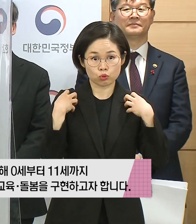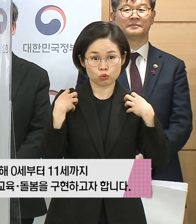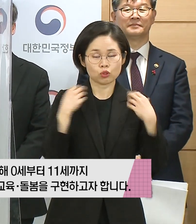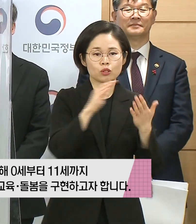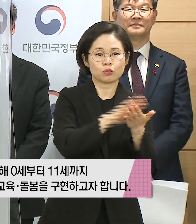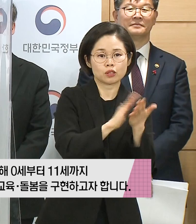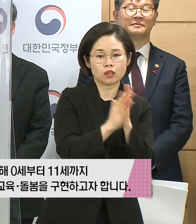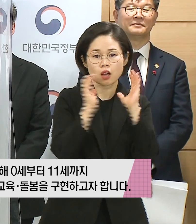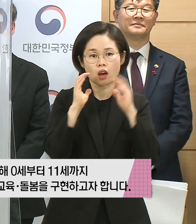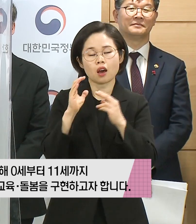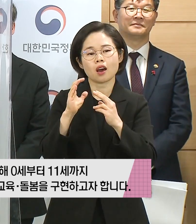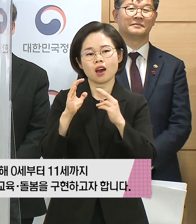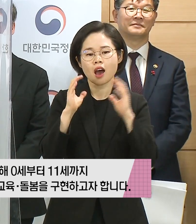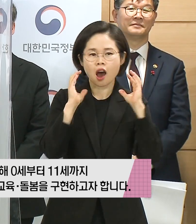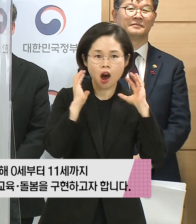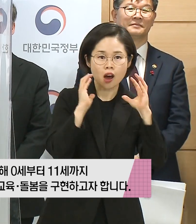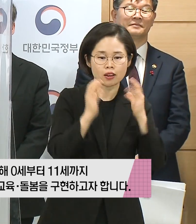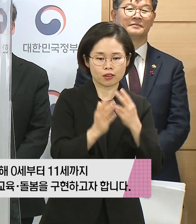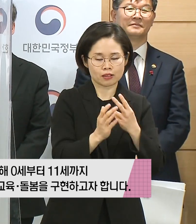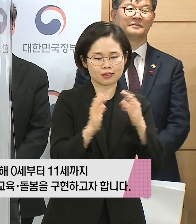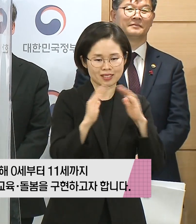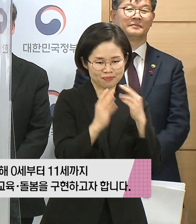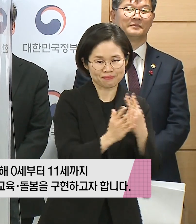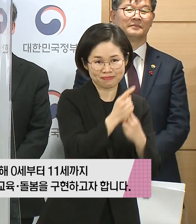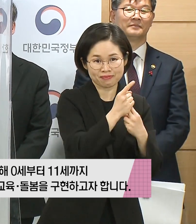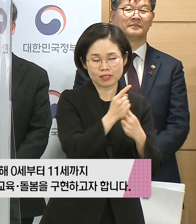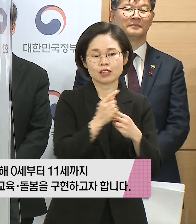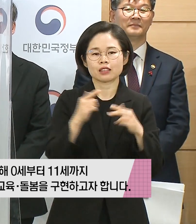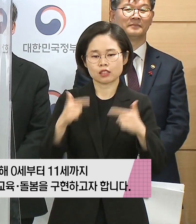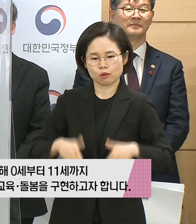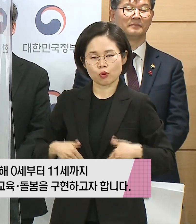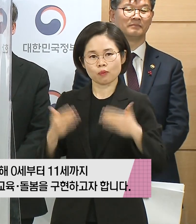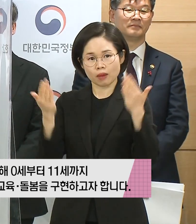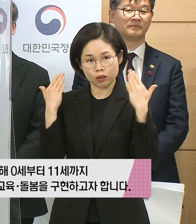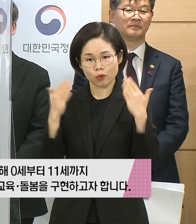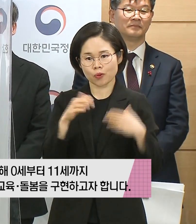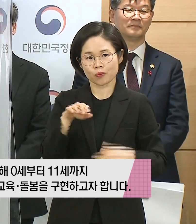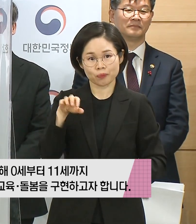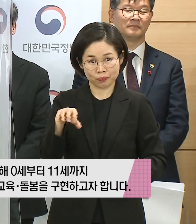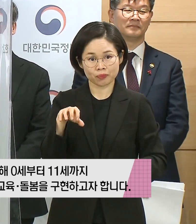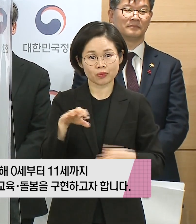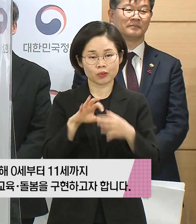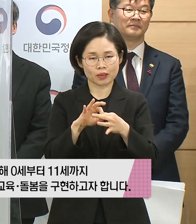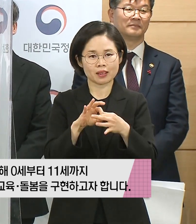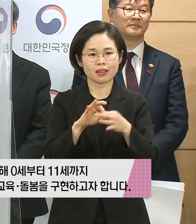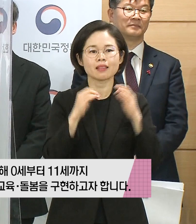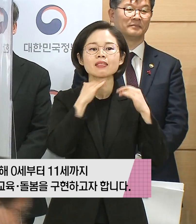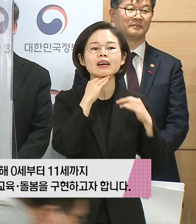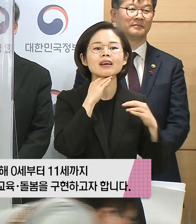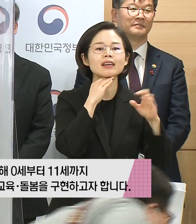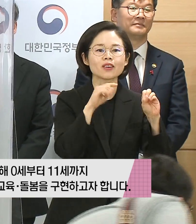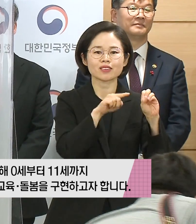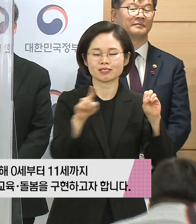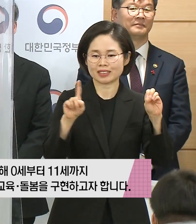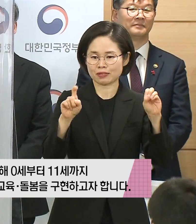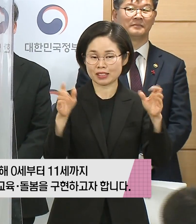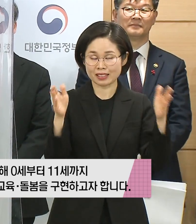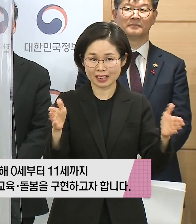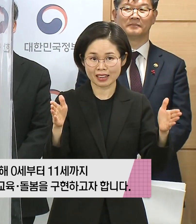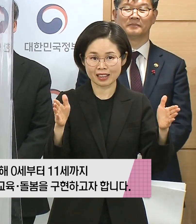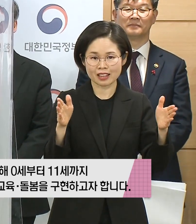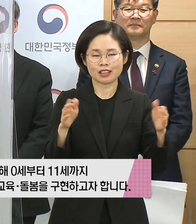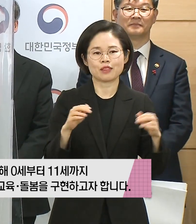유보 통합과 널봄 학교를 통해 0세부터 11세까지 국가가 책임지고